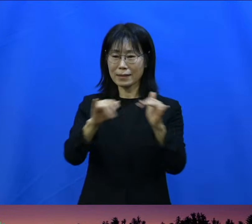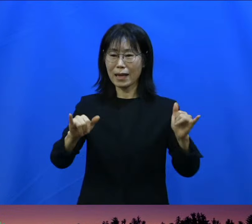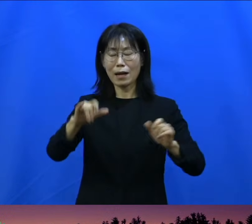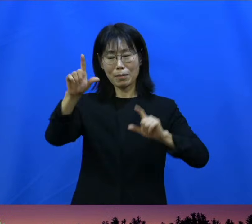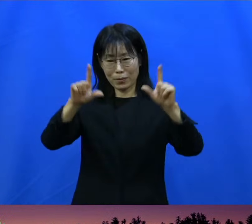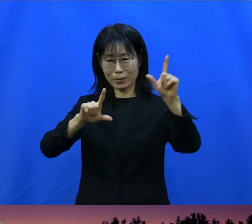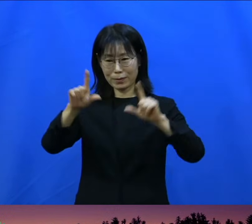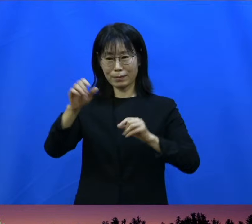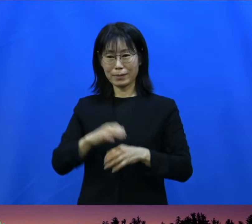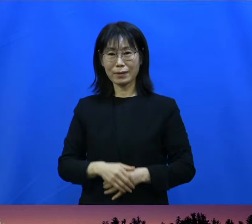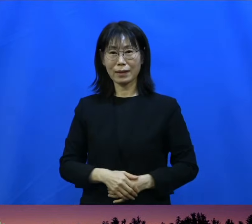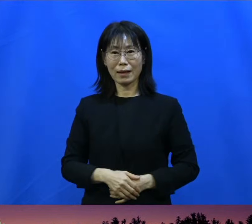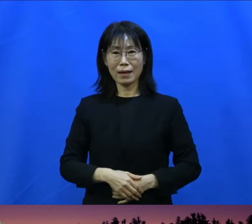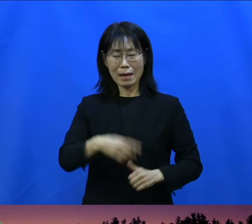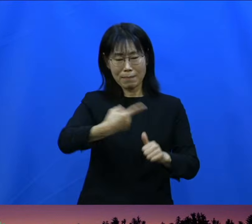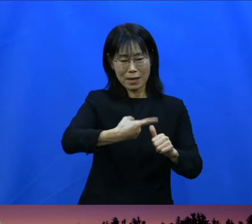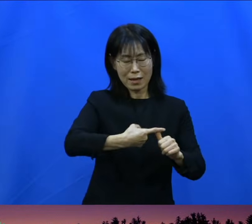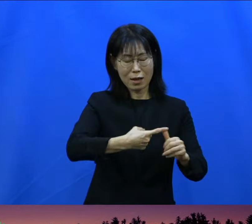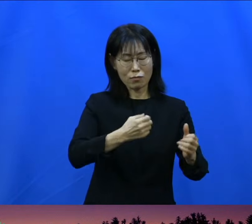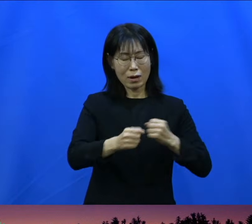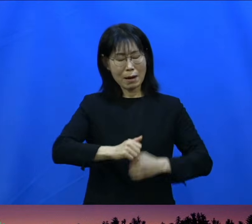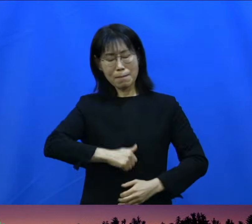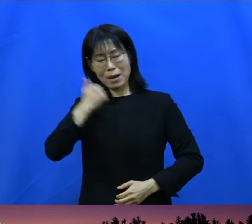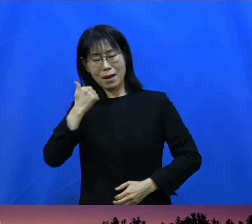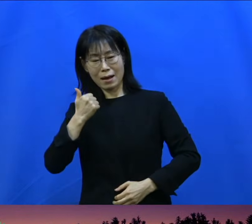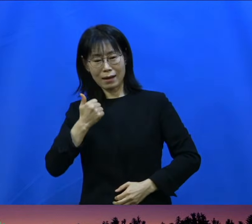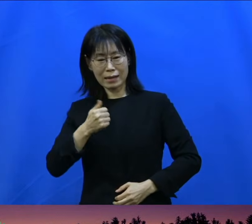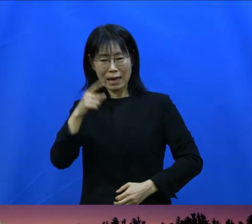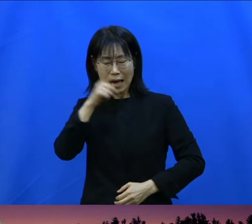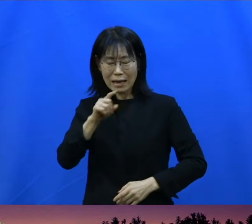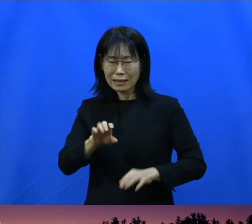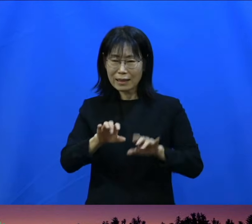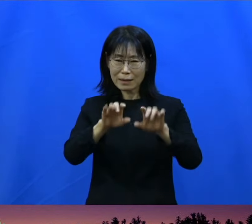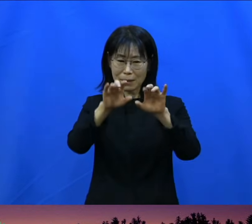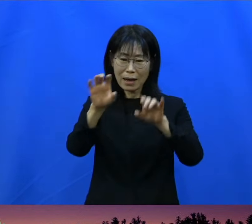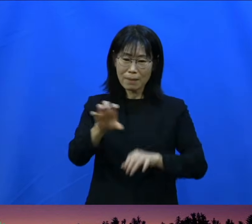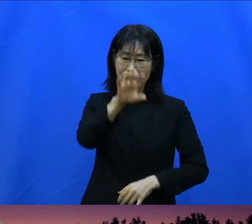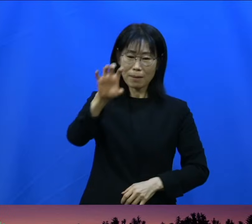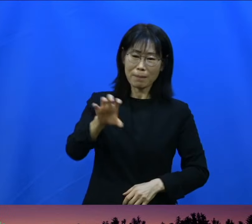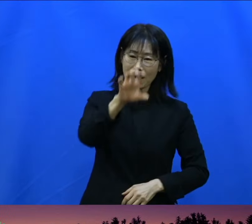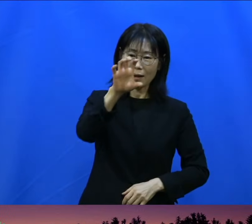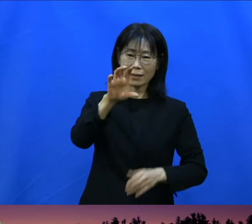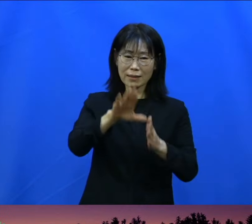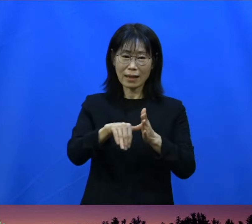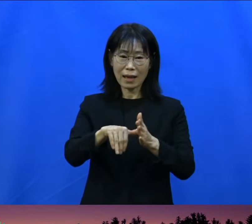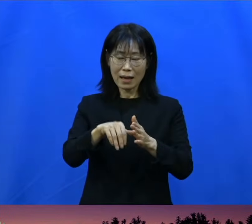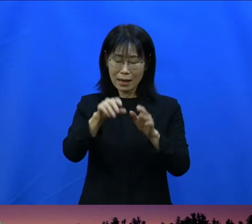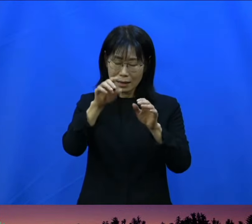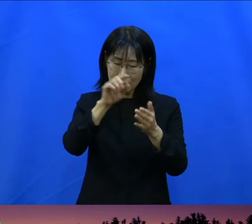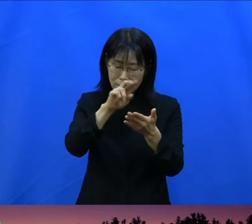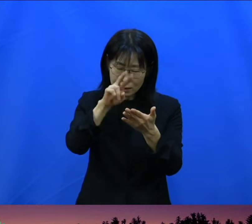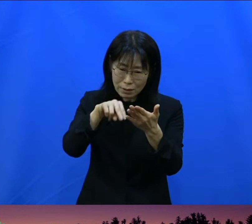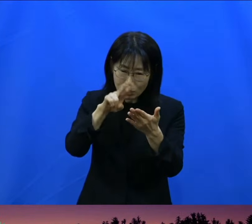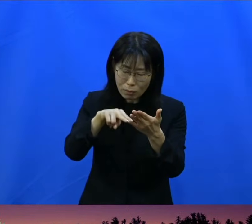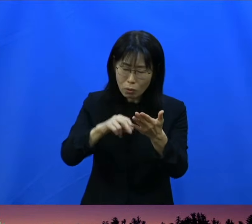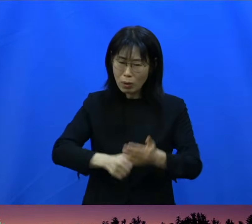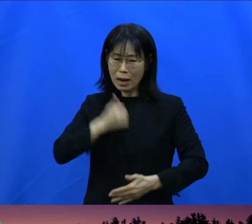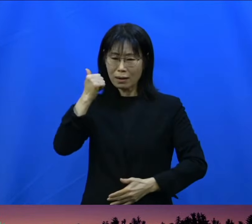뭐 열받고 그럴 거 없어요. 뭐 댓글 누가 막 들어도 너무 열받을 거 없어요. 쉬워.